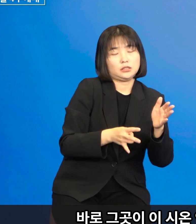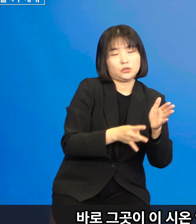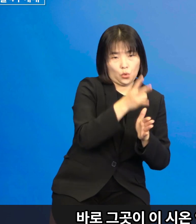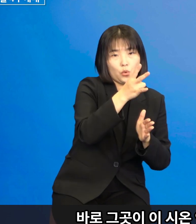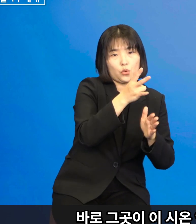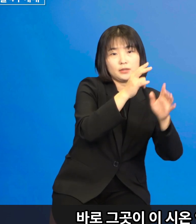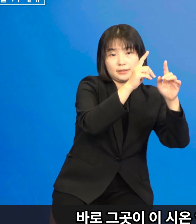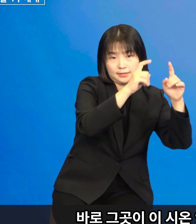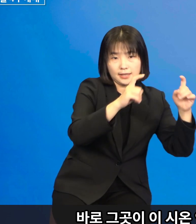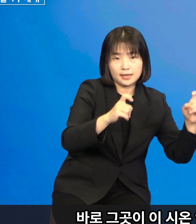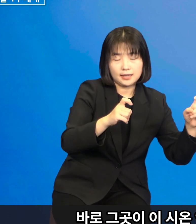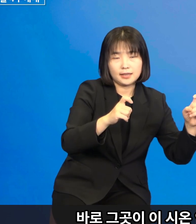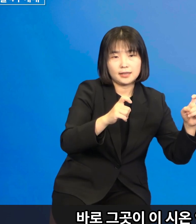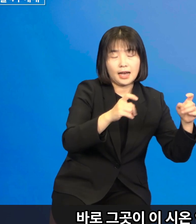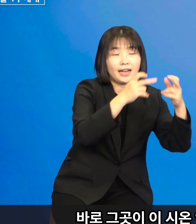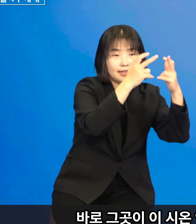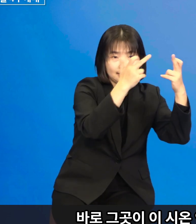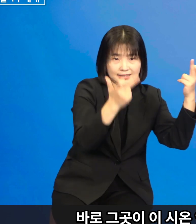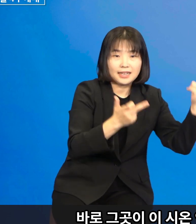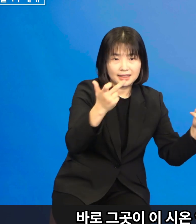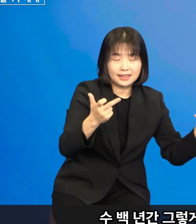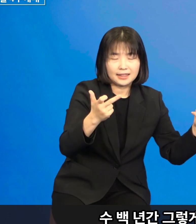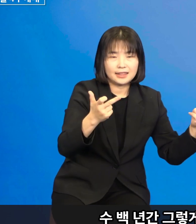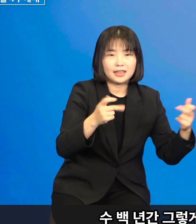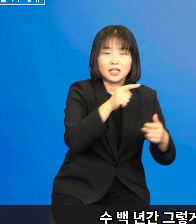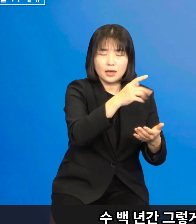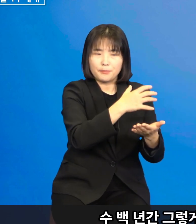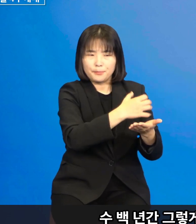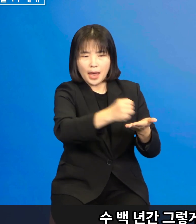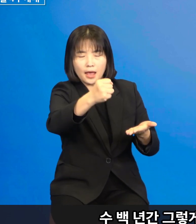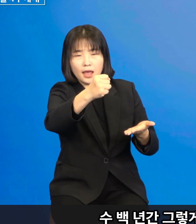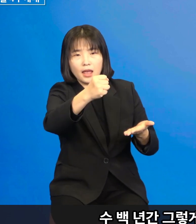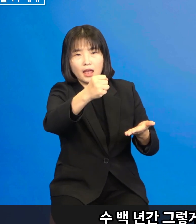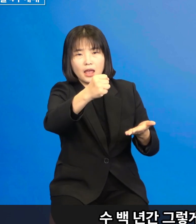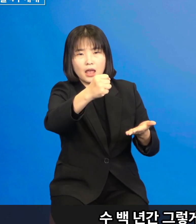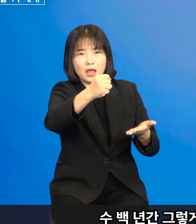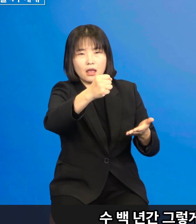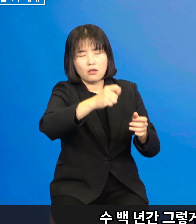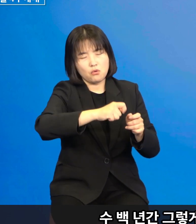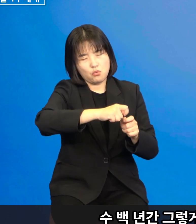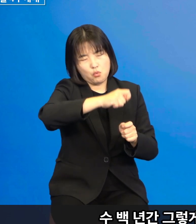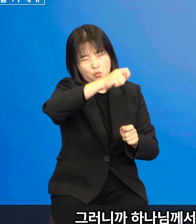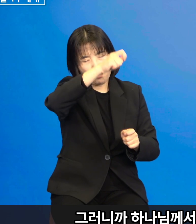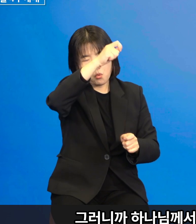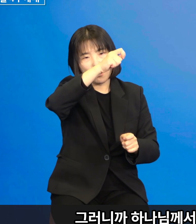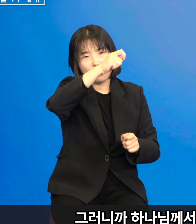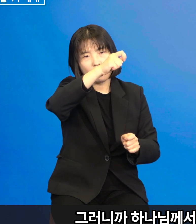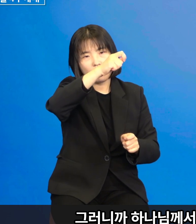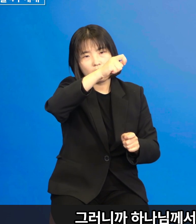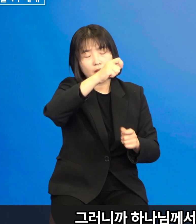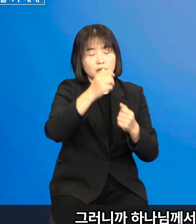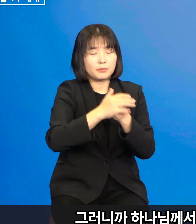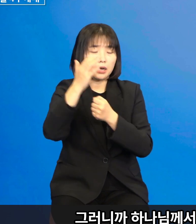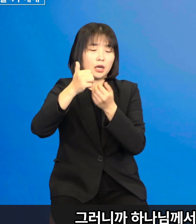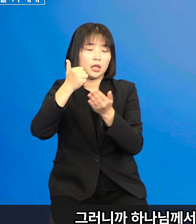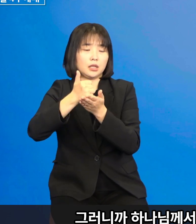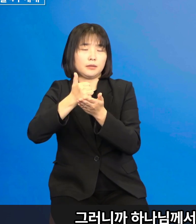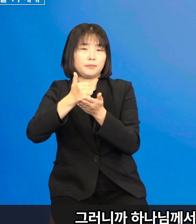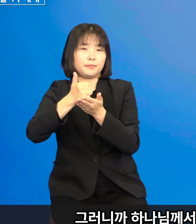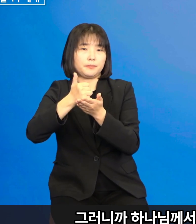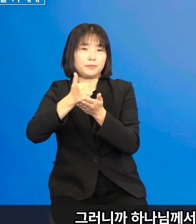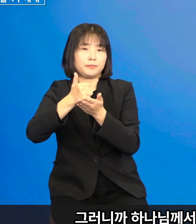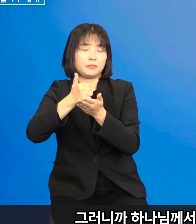이 시온인데, 이곳이 지금 빼앗긴 채 수백 년간 그렇게 방치되어 있는 거예요. 그러니까 하나님께서 내가